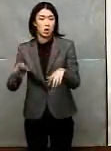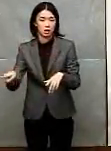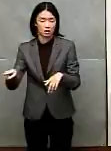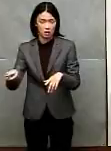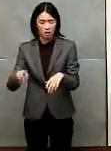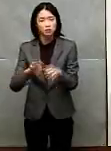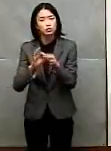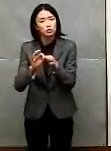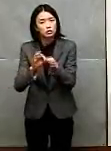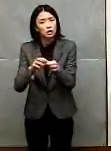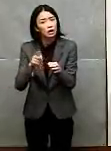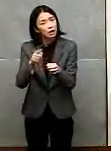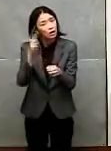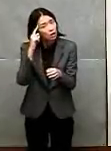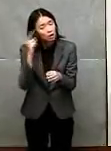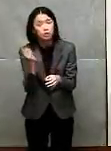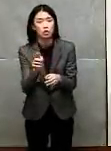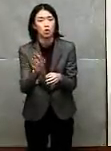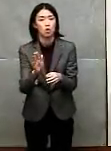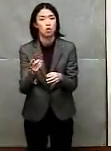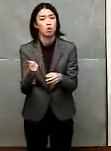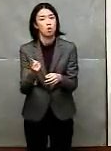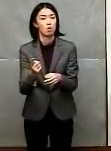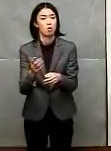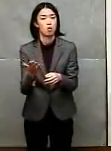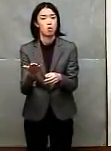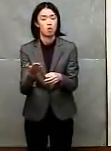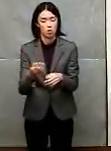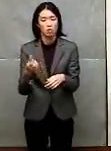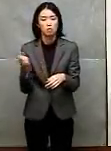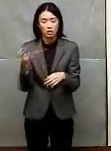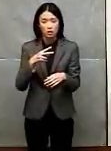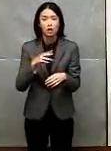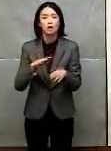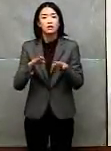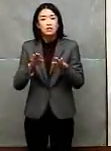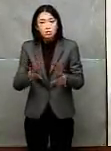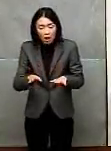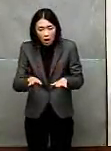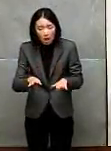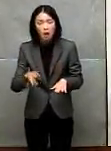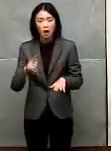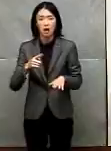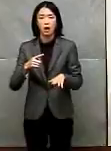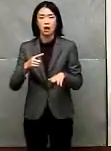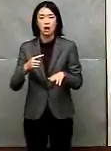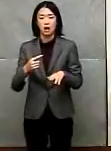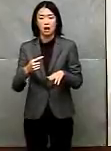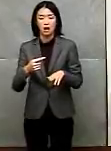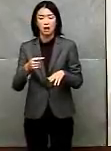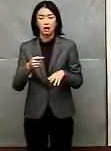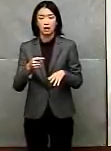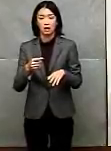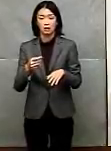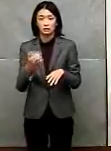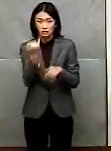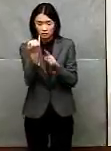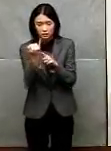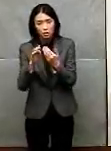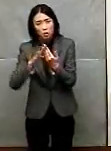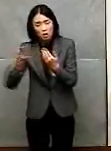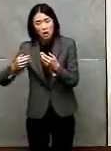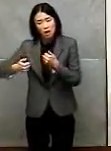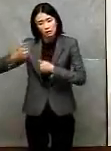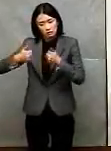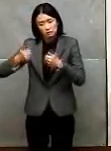時点ではですね、 はい、 他に対抗馬となる方がいらっしゃらないということで、無投票になる可能性というのも、あるわけですけれども、